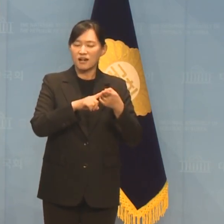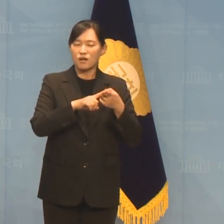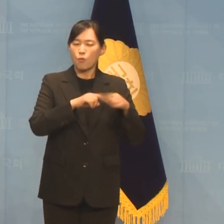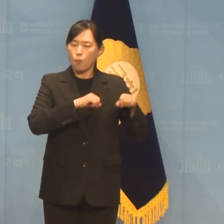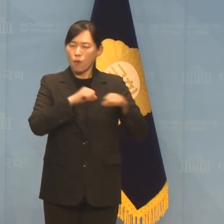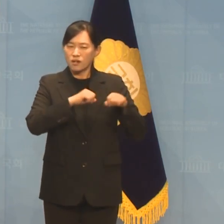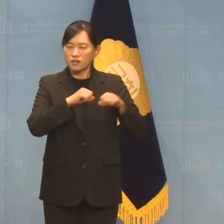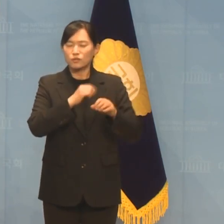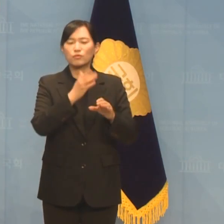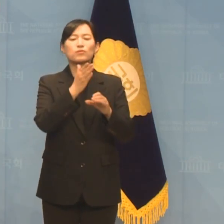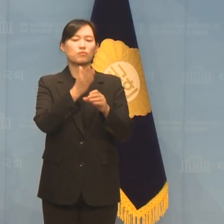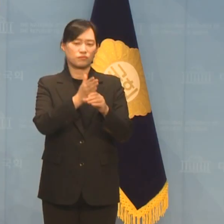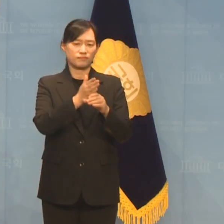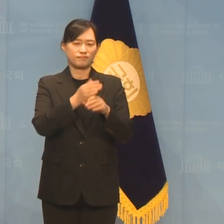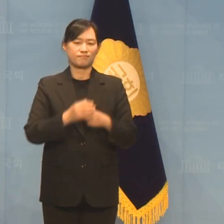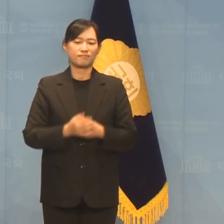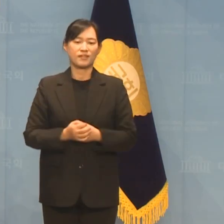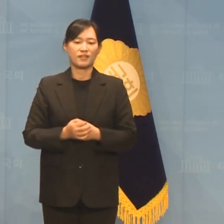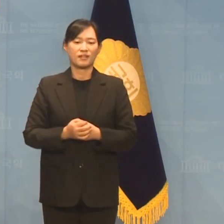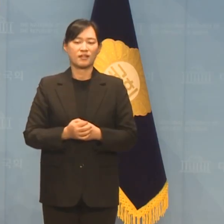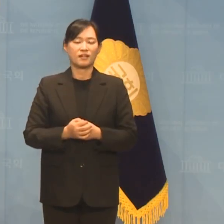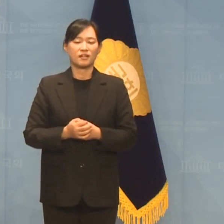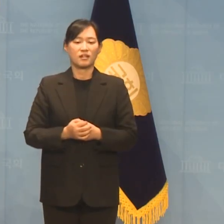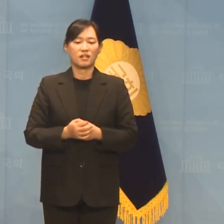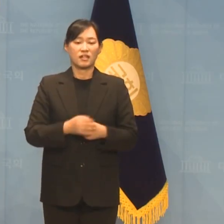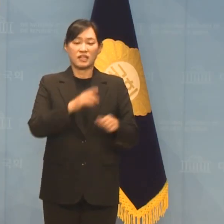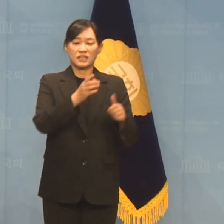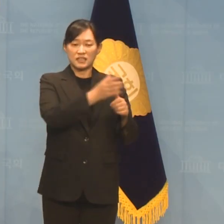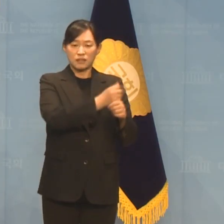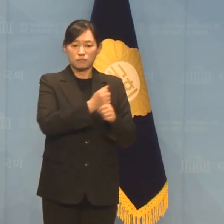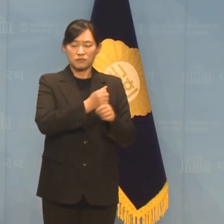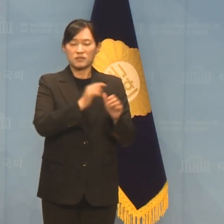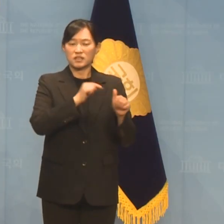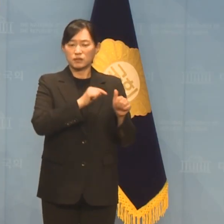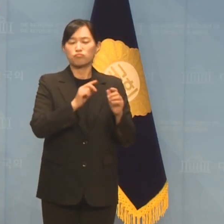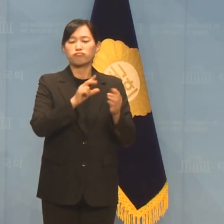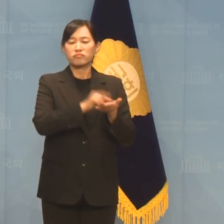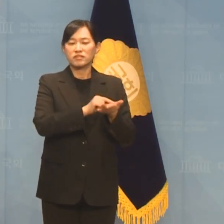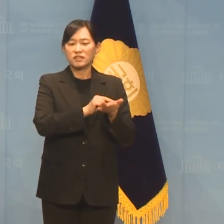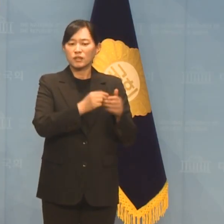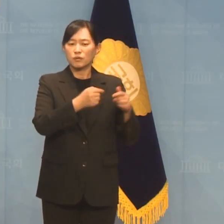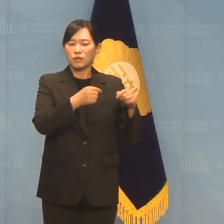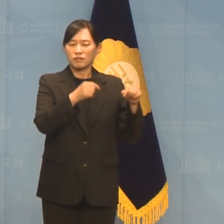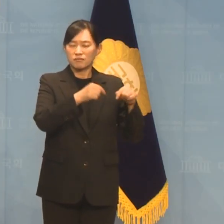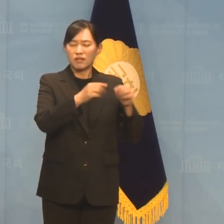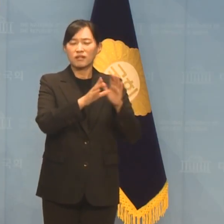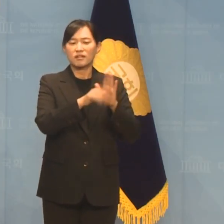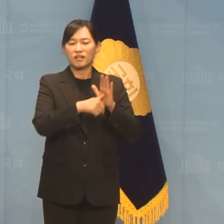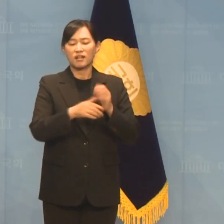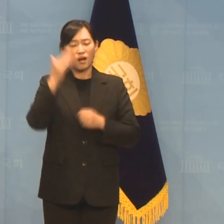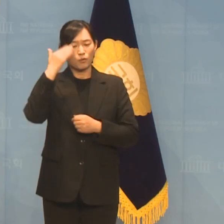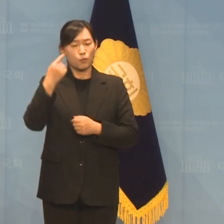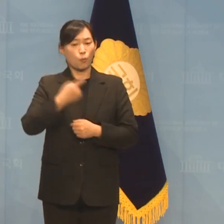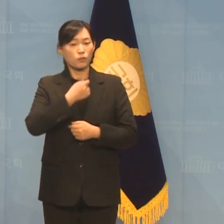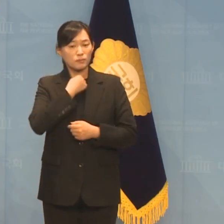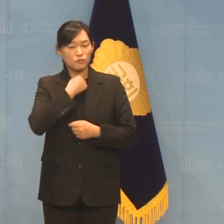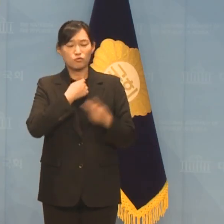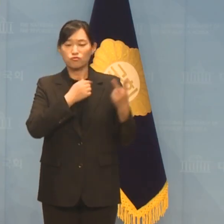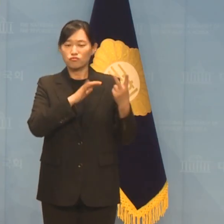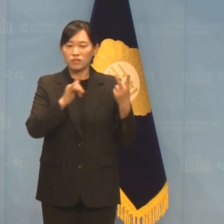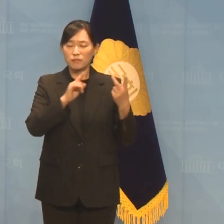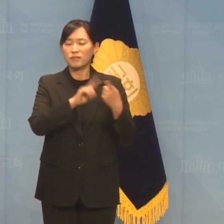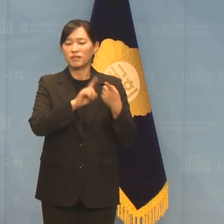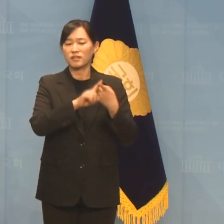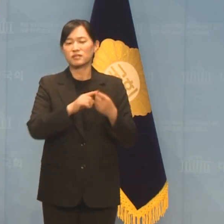활발히 이루어지고 있는 가운데 자칫 포로 처리 문제를 논의하는 테이블에서 귀순 의지를 표명한 북한군에